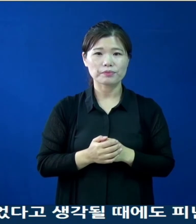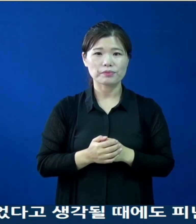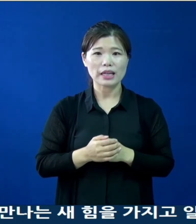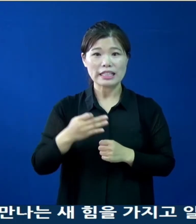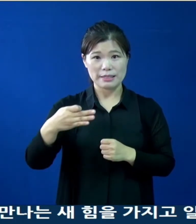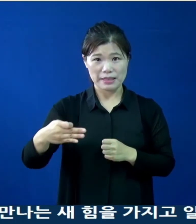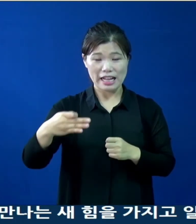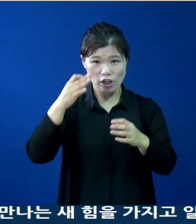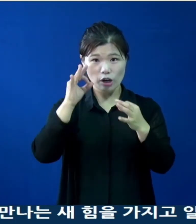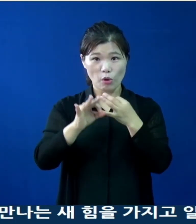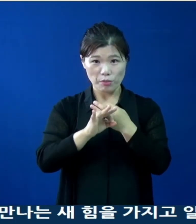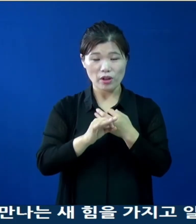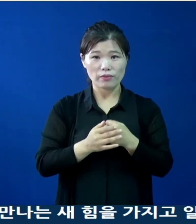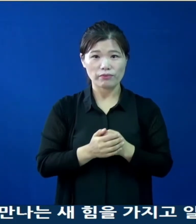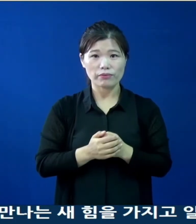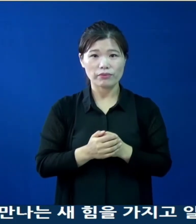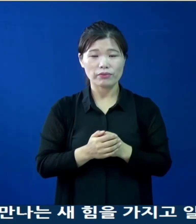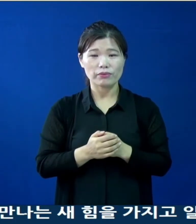14절에서는